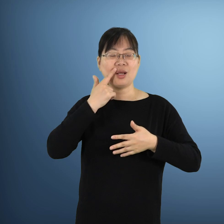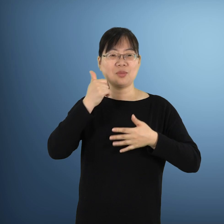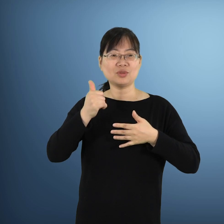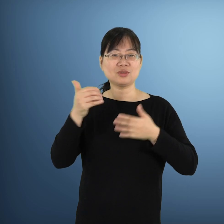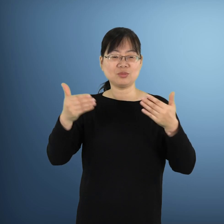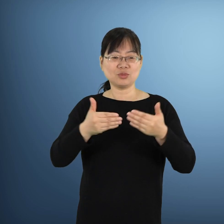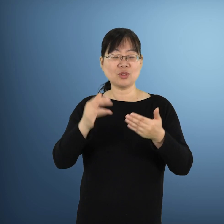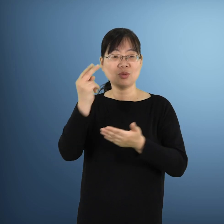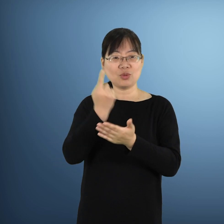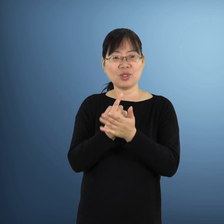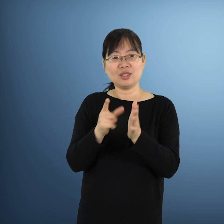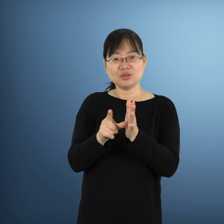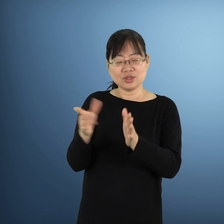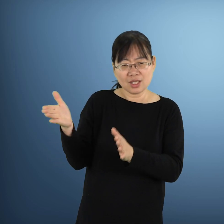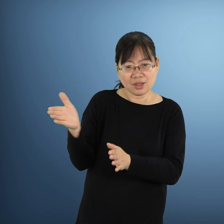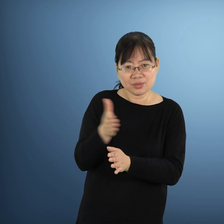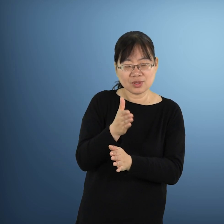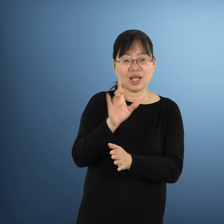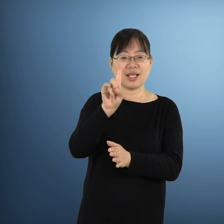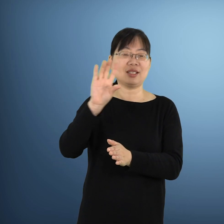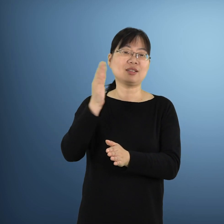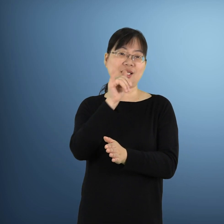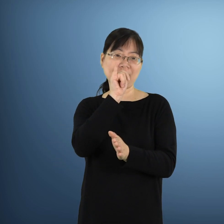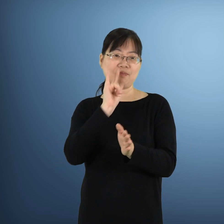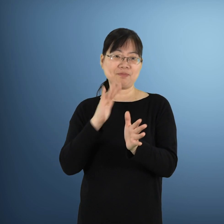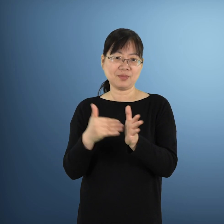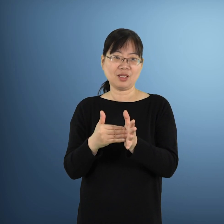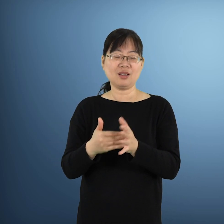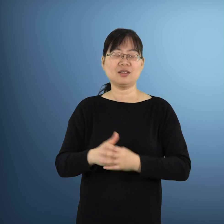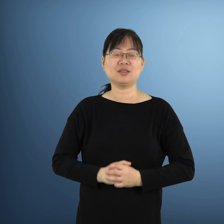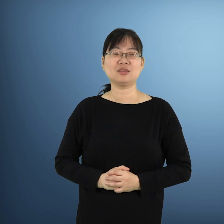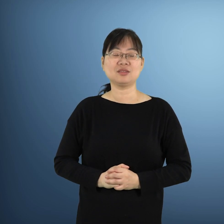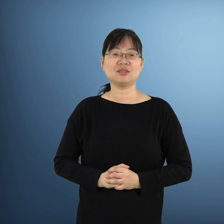아버지 품으로 돌아오는 순간 하나가 되는 거예요. 어떻게 되죠?